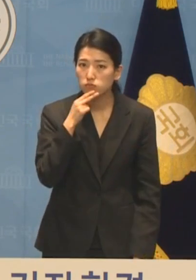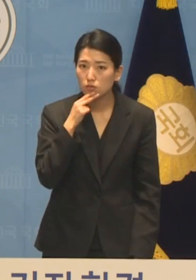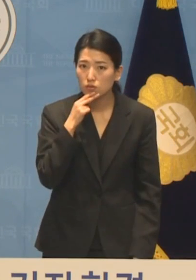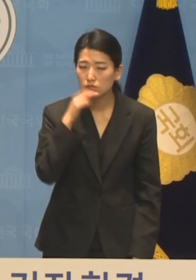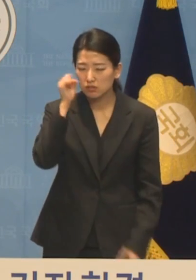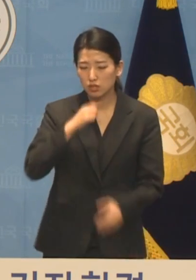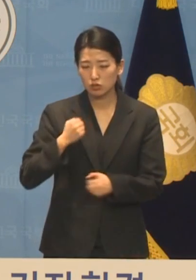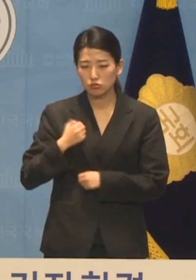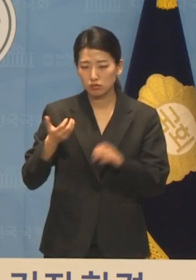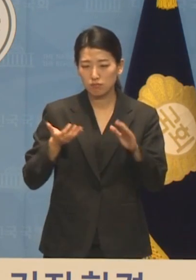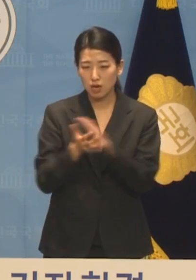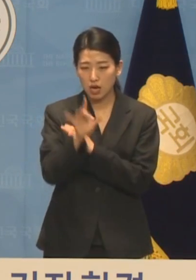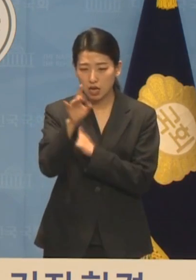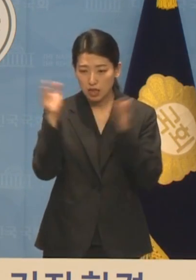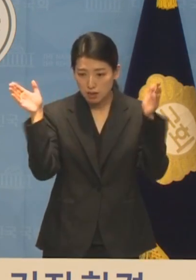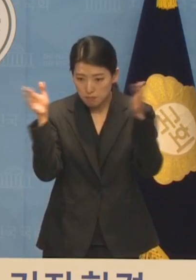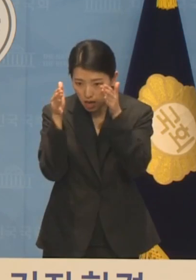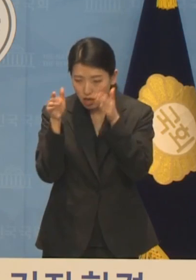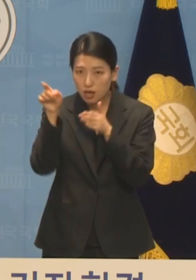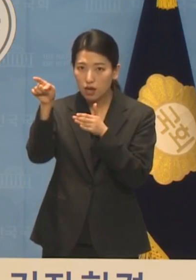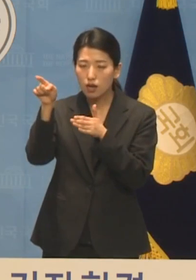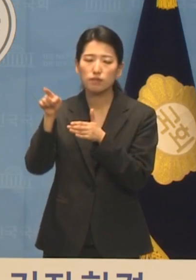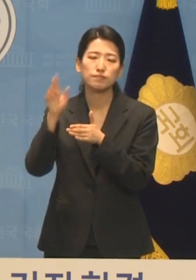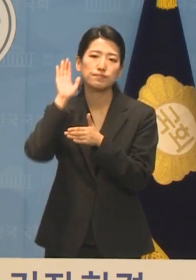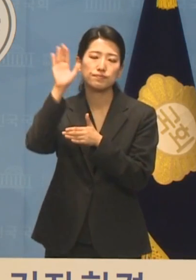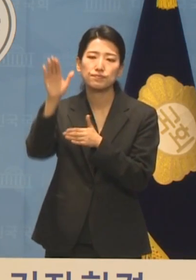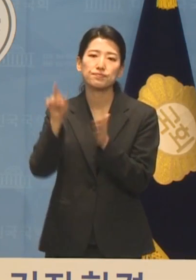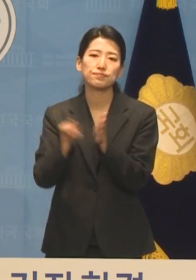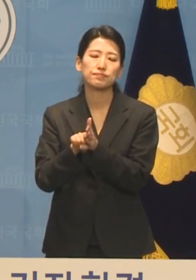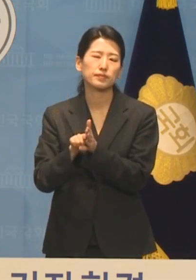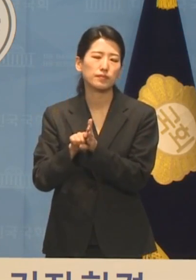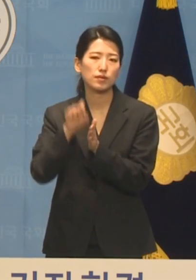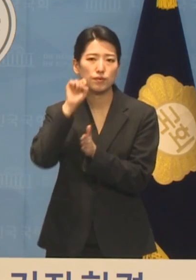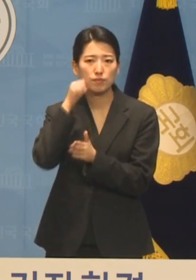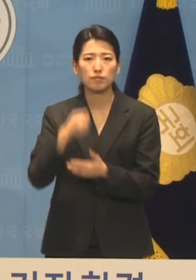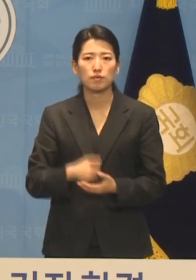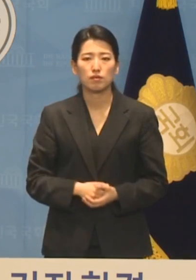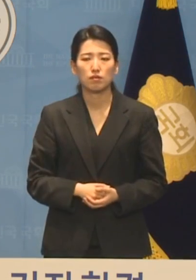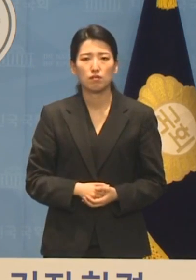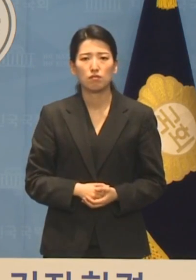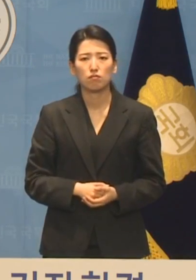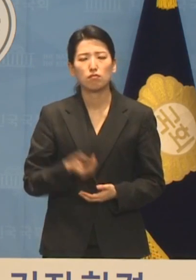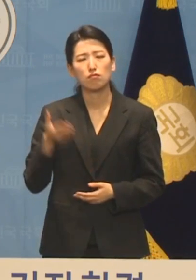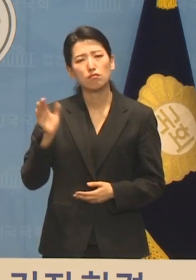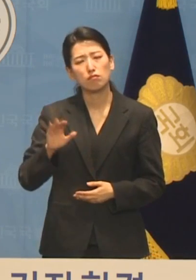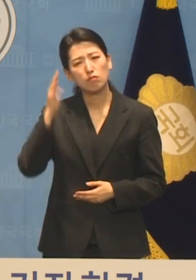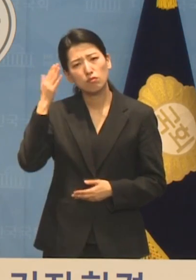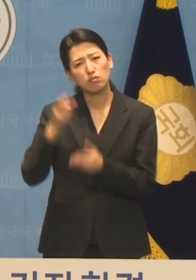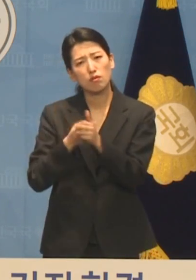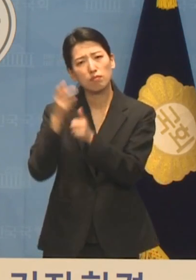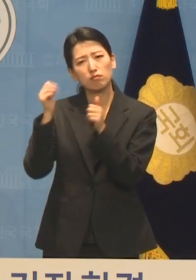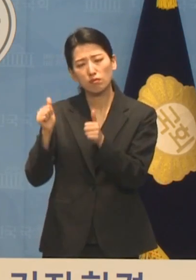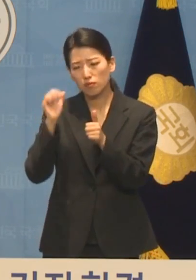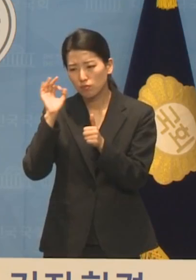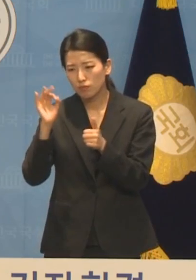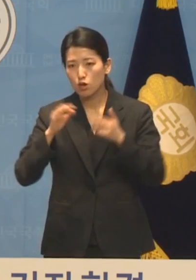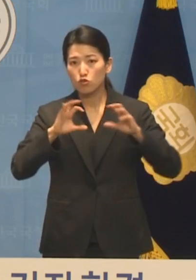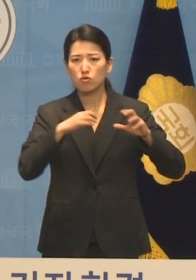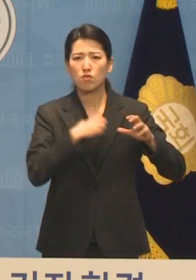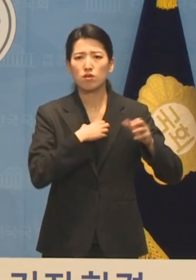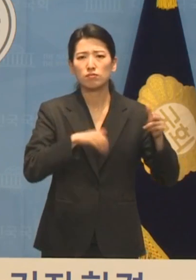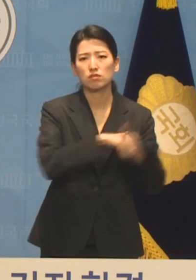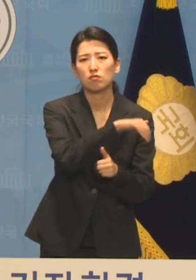인정받기 어려울 것입니다. 하지만 헌재는 현재 진행되고 있는 심판에서 국가위기 상황과